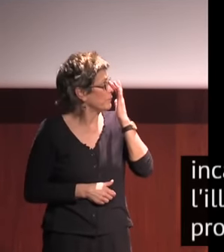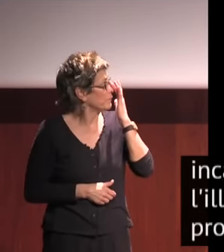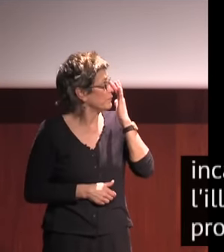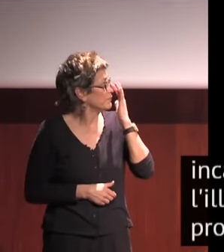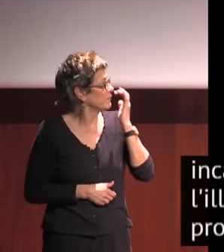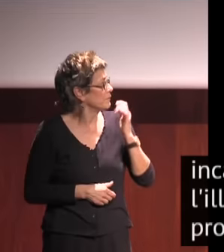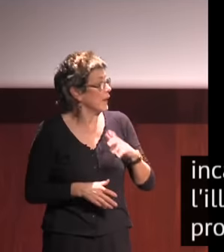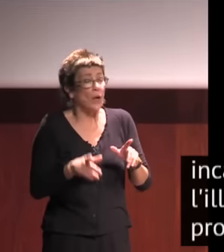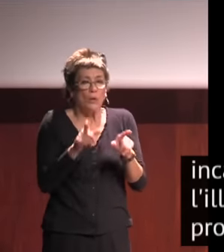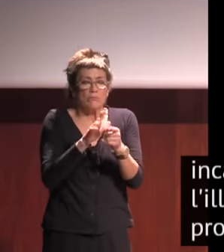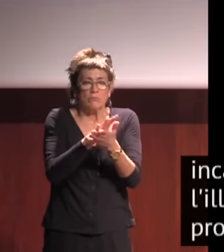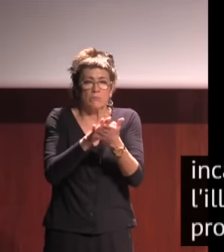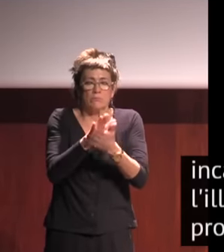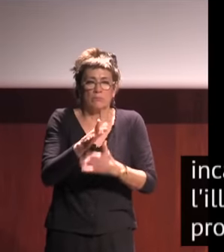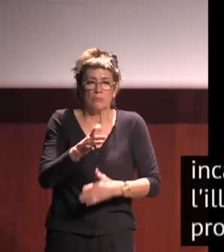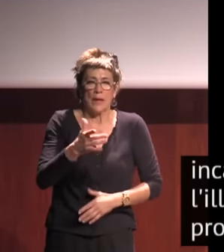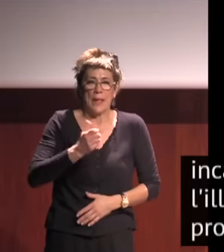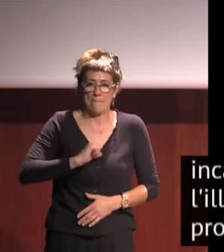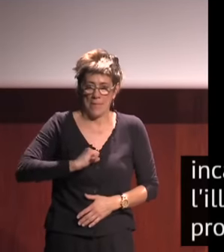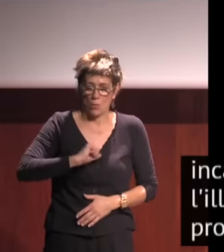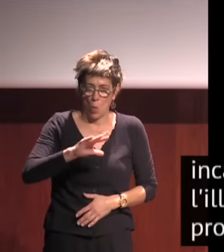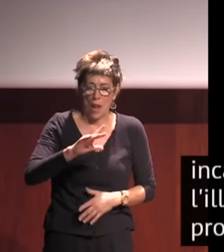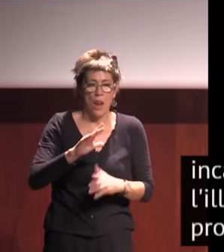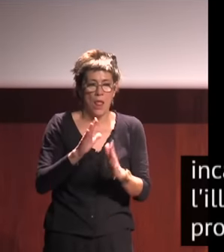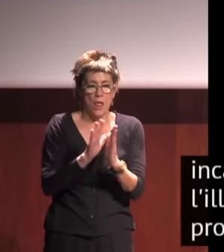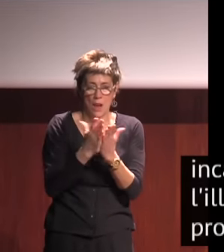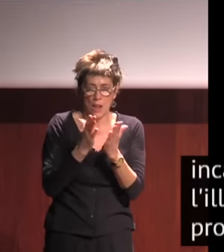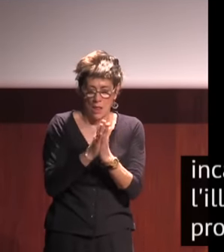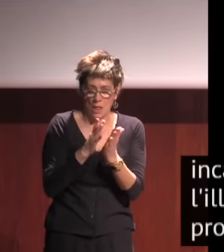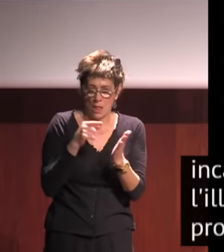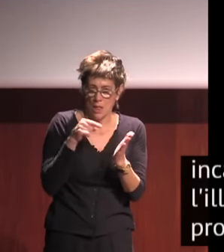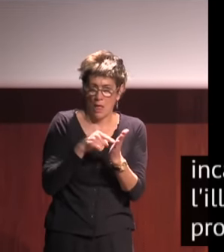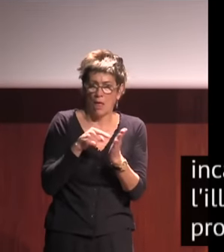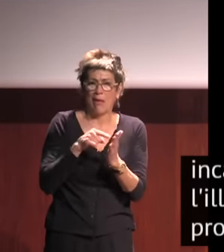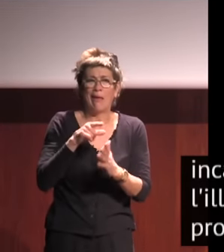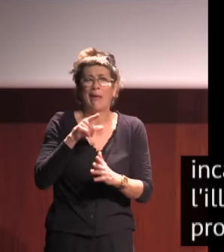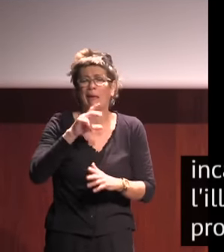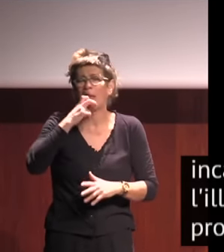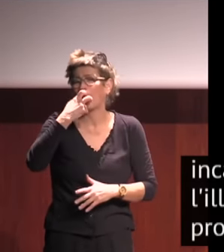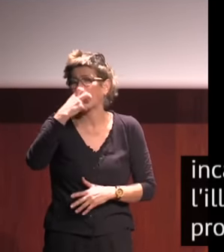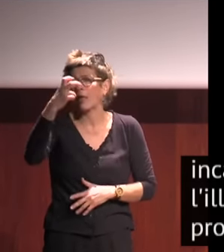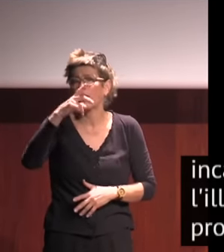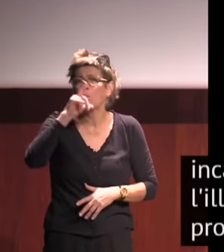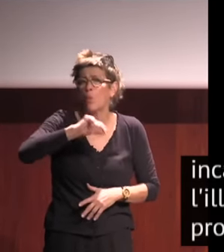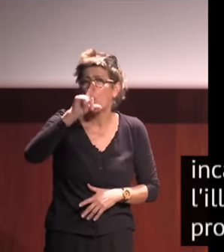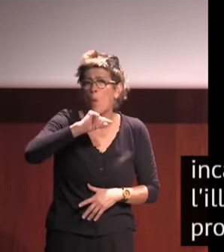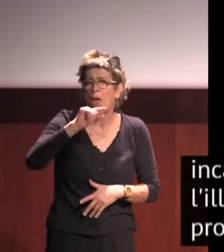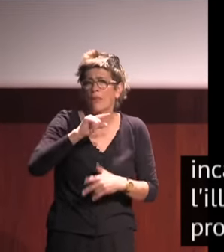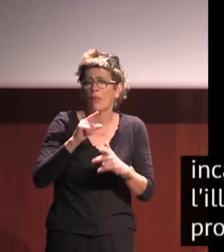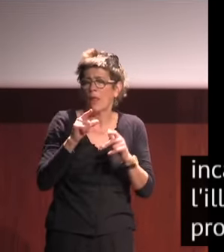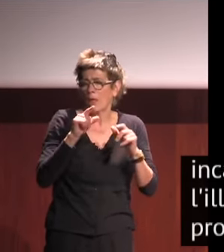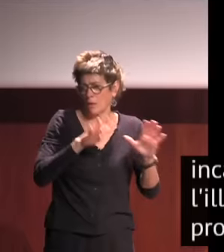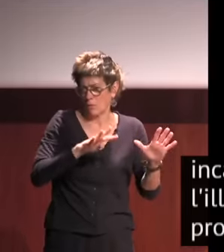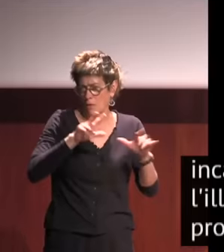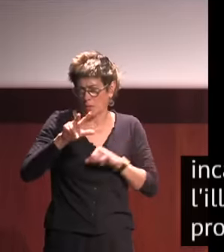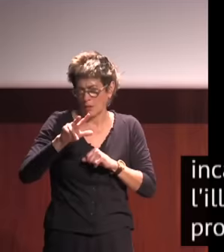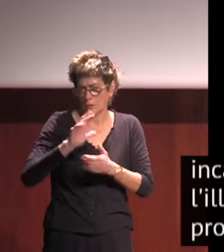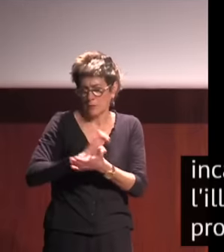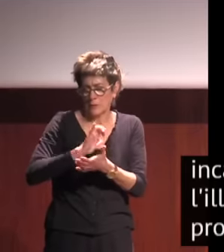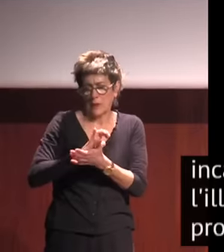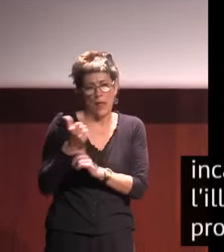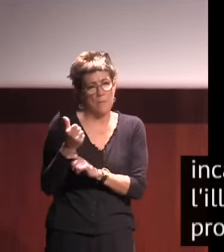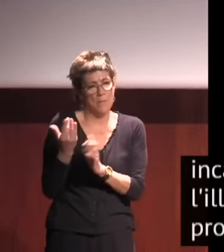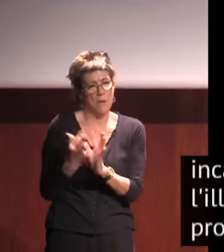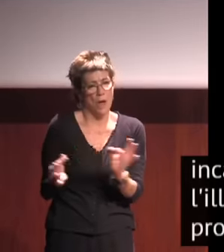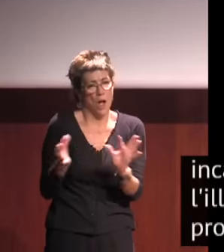Emmanuel Labori, pardon, et dans son autobiographie « L'écrit de la mouette » qui a été publié en 1993, elle raconte aussi